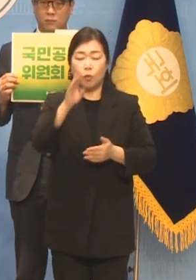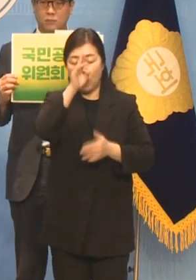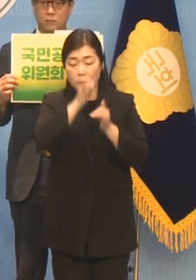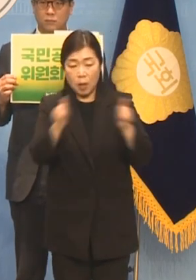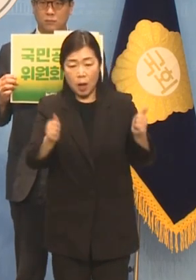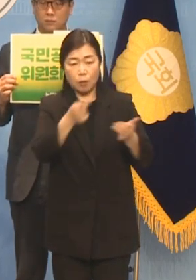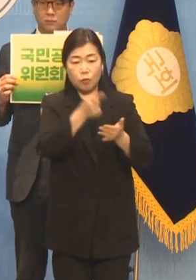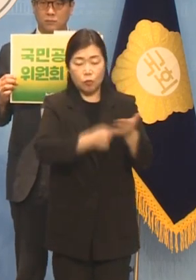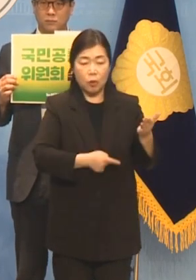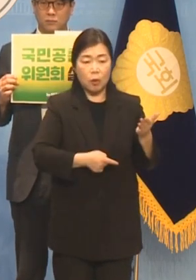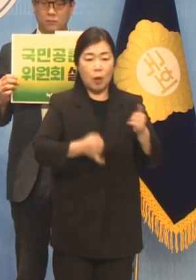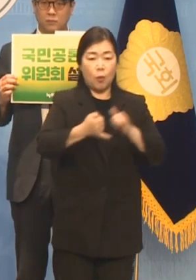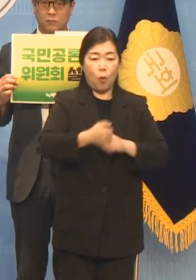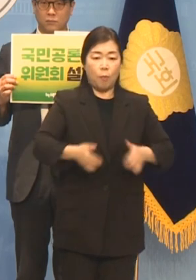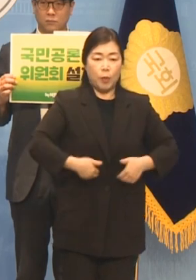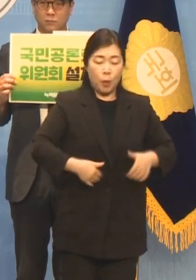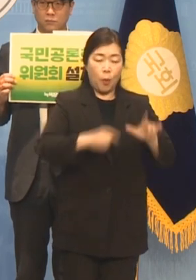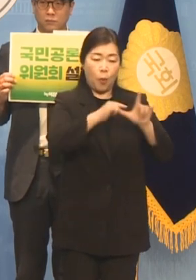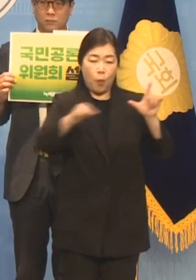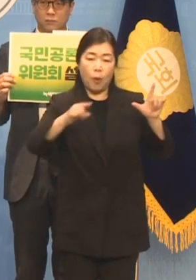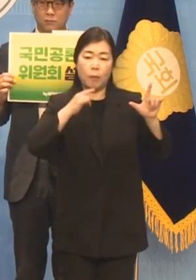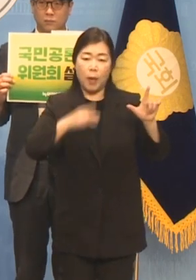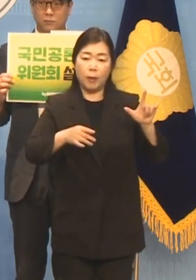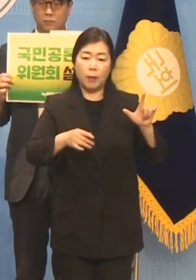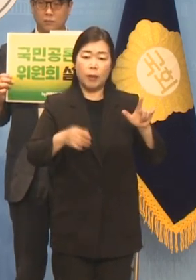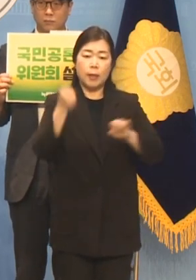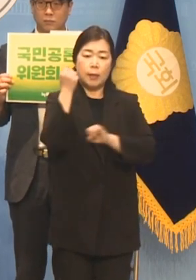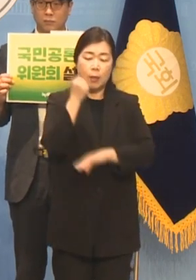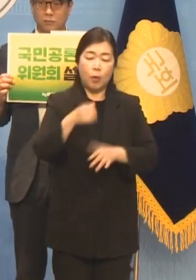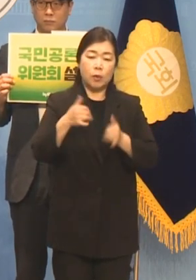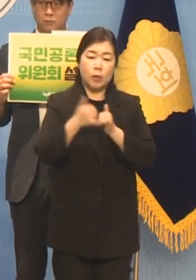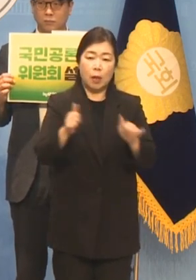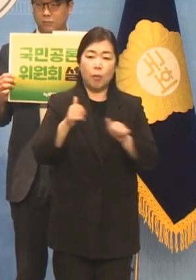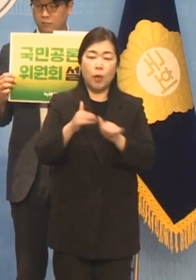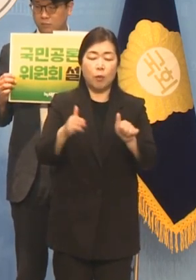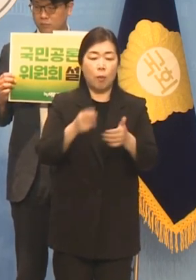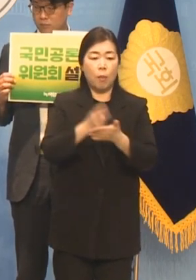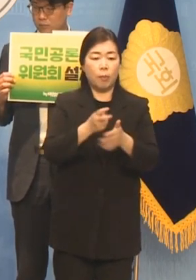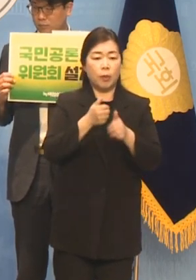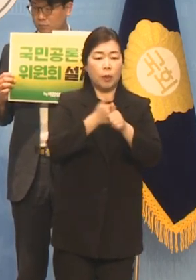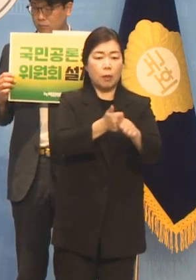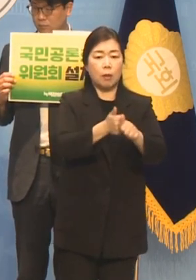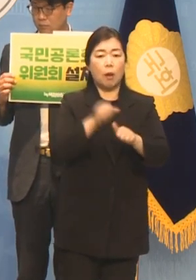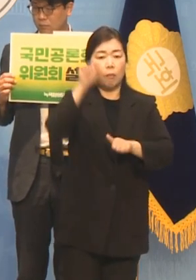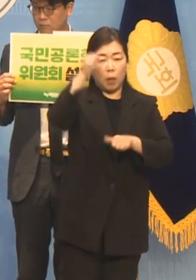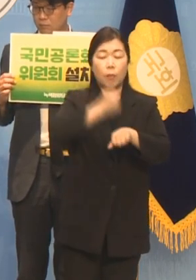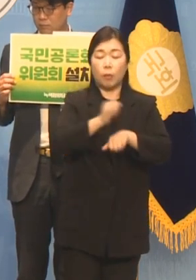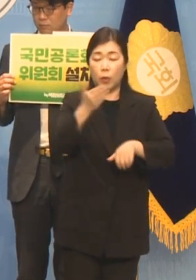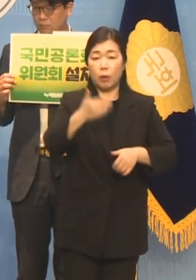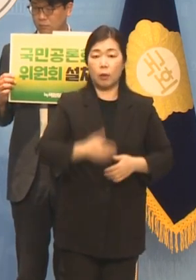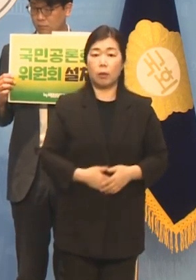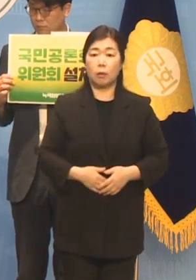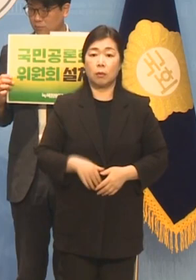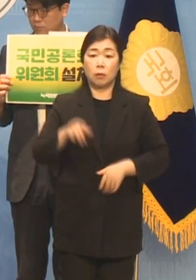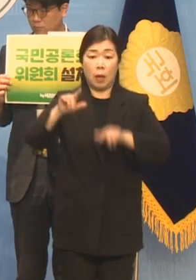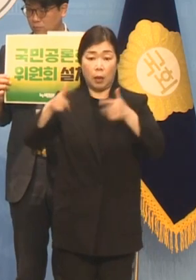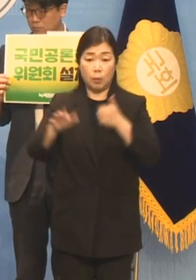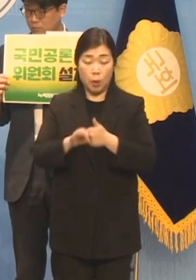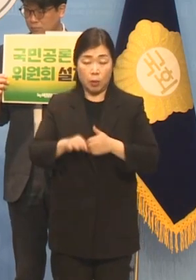수술실 등 필수 부서에 최소 인력을 배치하고 합법 파업을 하면 됩니다. 그것이